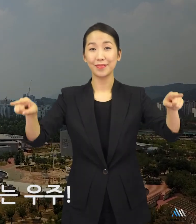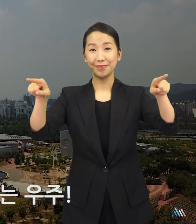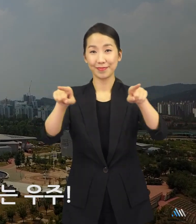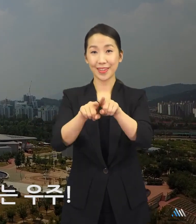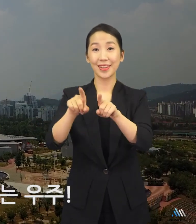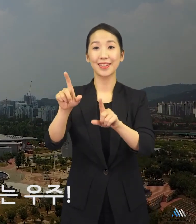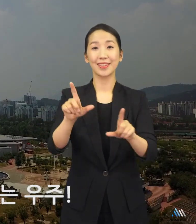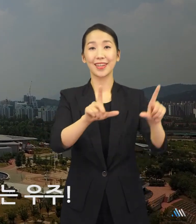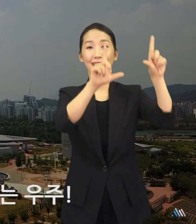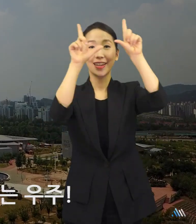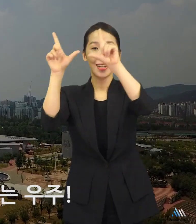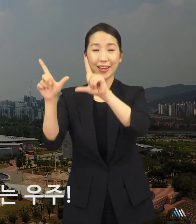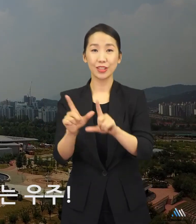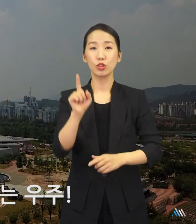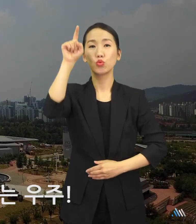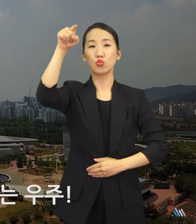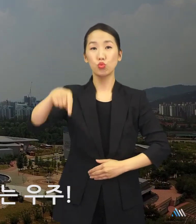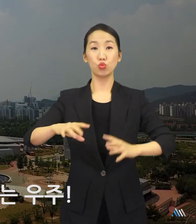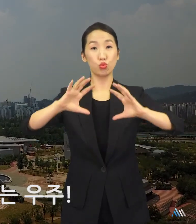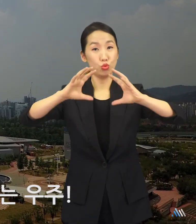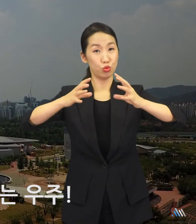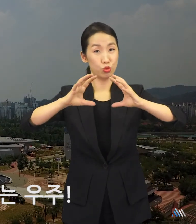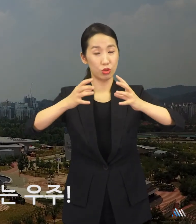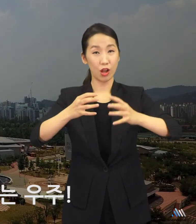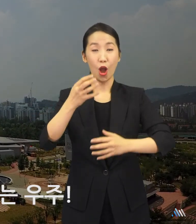모두가 함께 살아가는 우주,